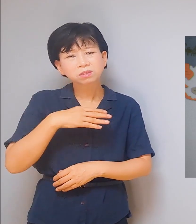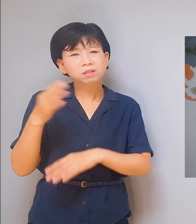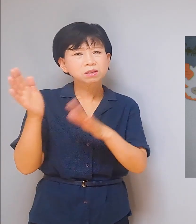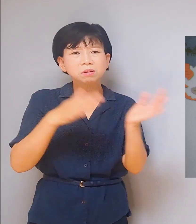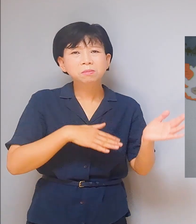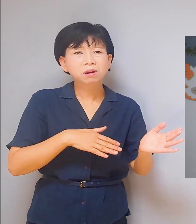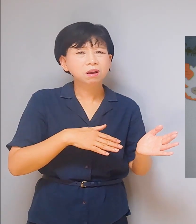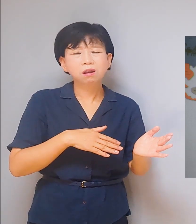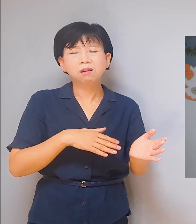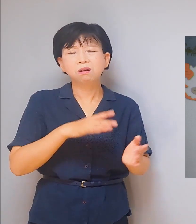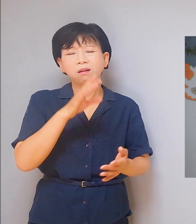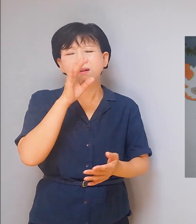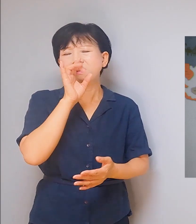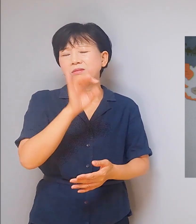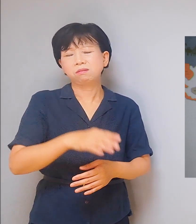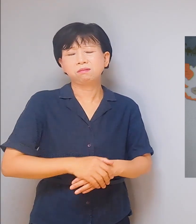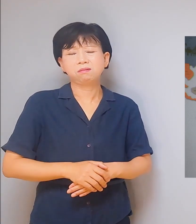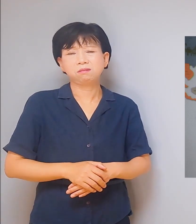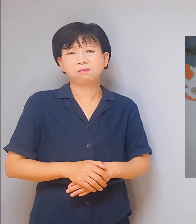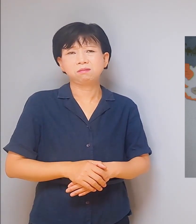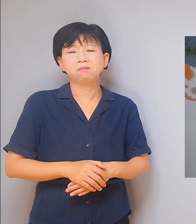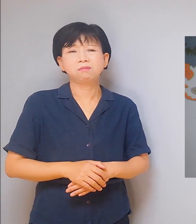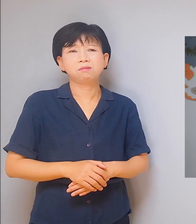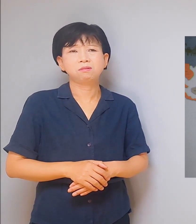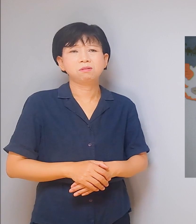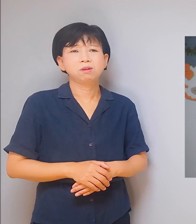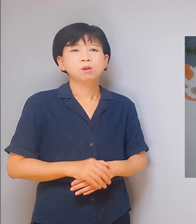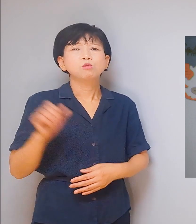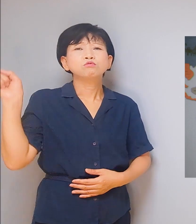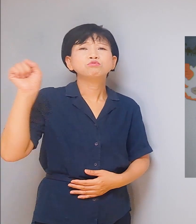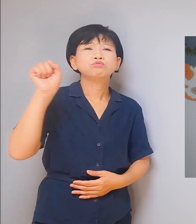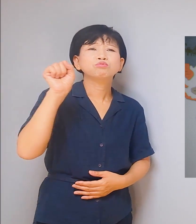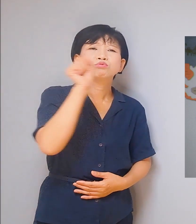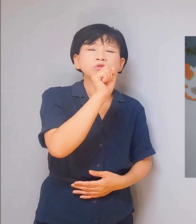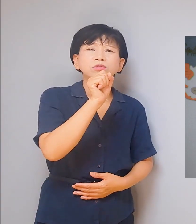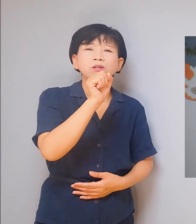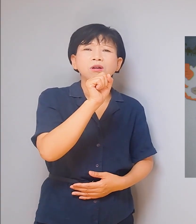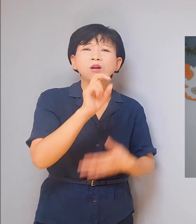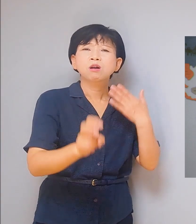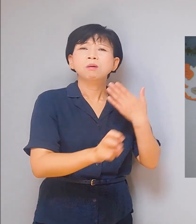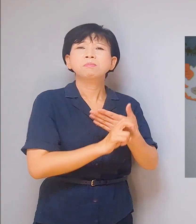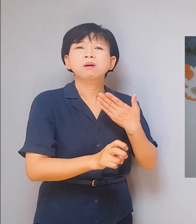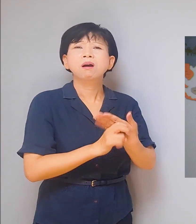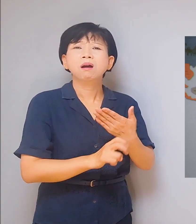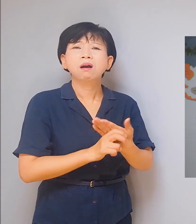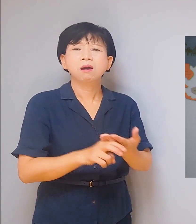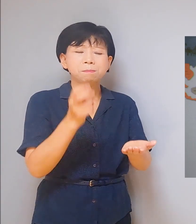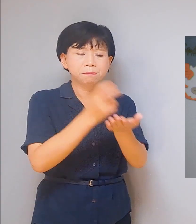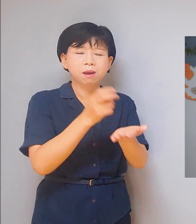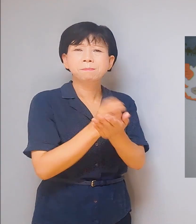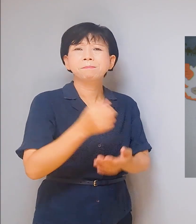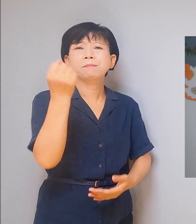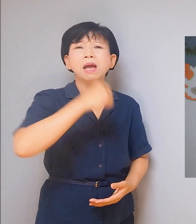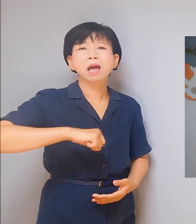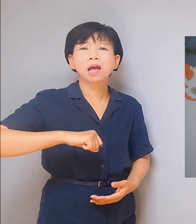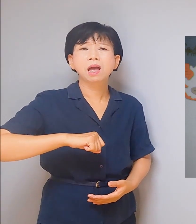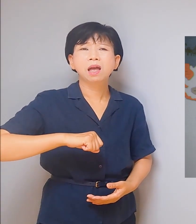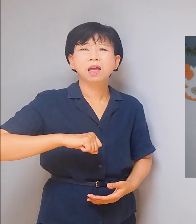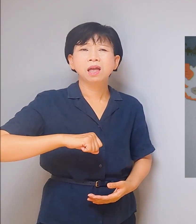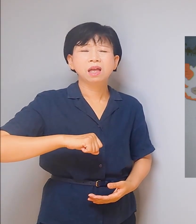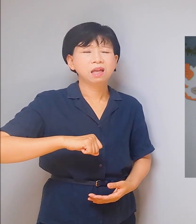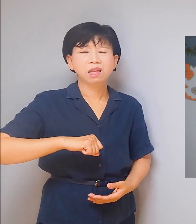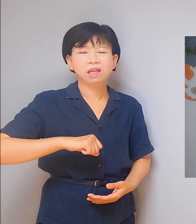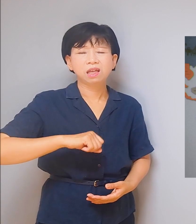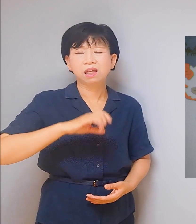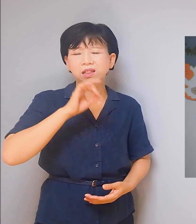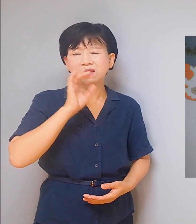교통법규 어기면 안 되지만 운전하다 보면 어길 때가 있습니다. 도덕적으로 살아가야